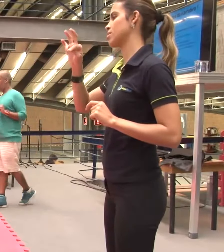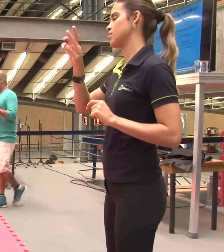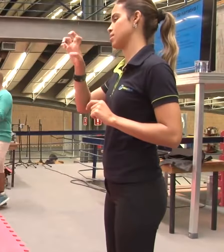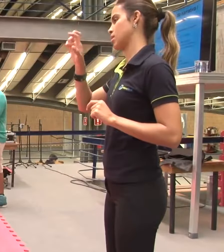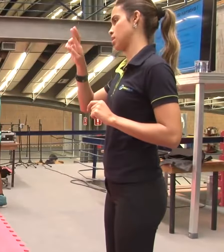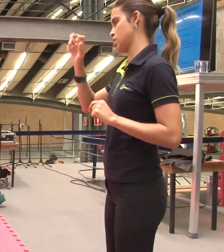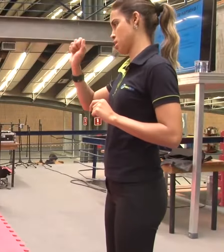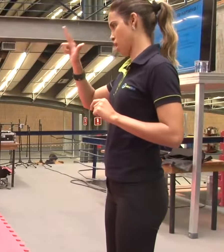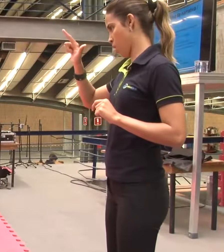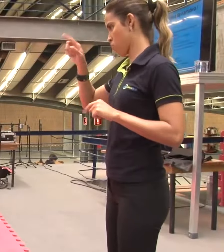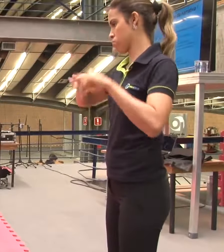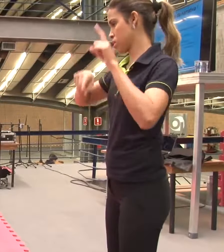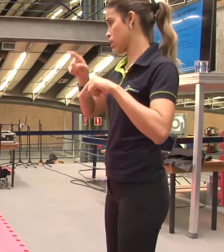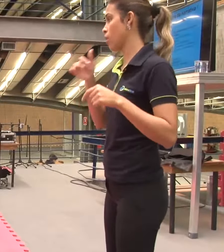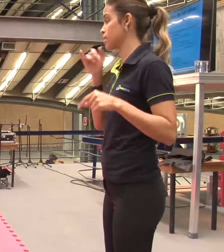exemplo, se eu pedir